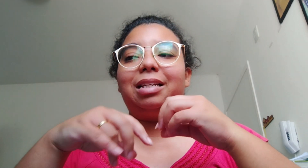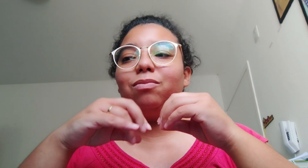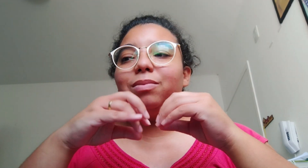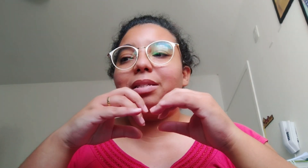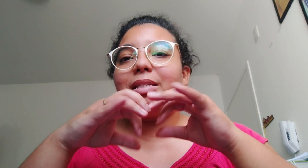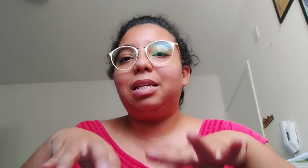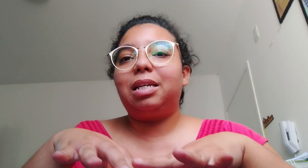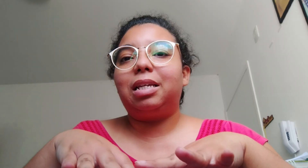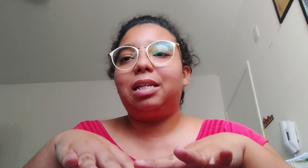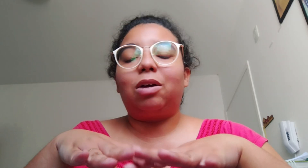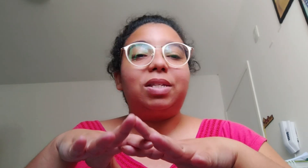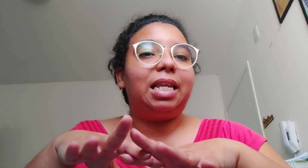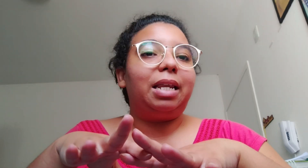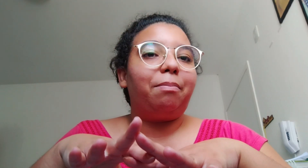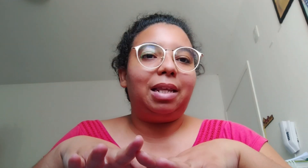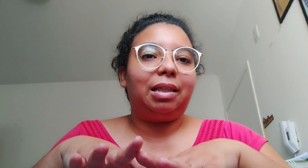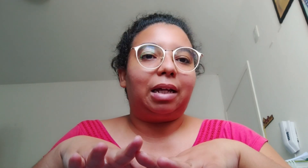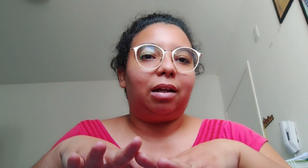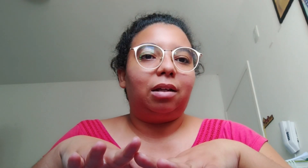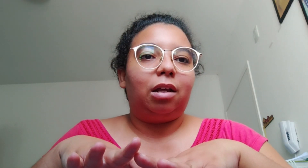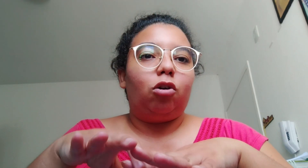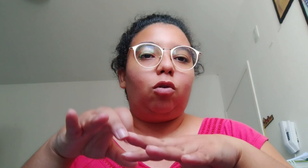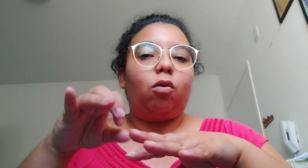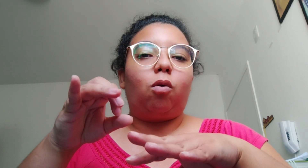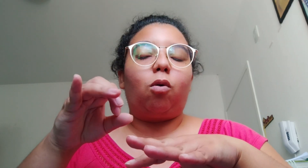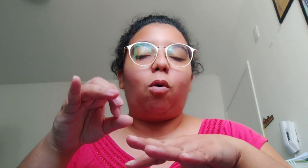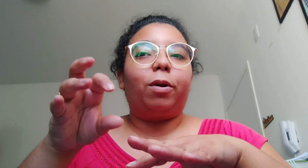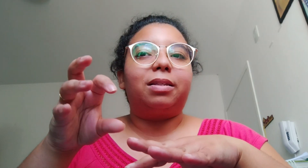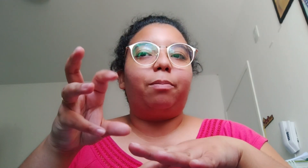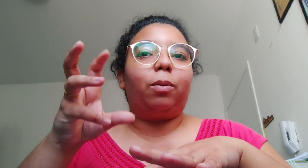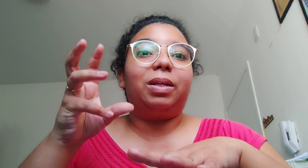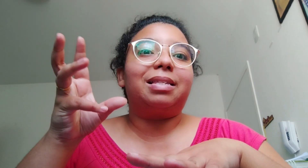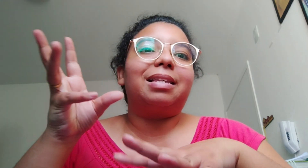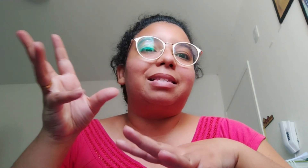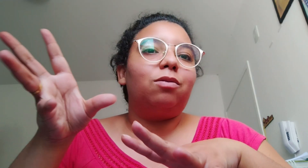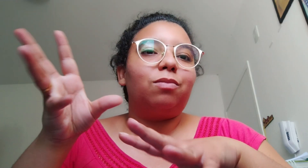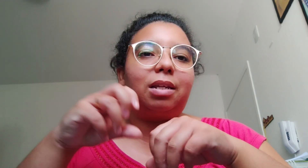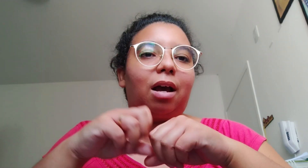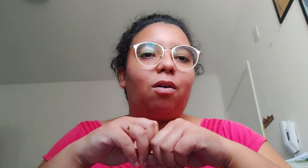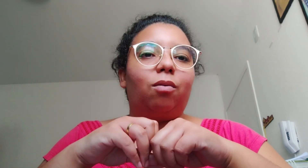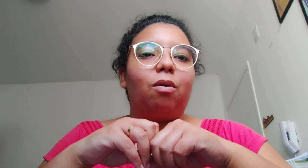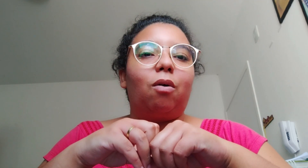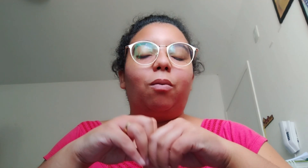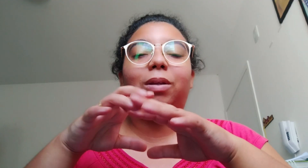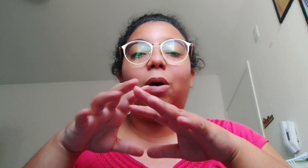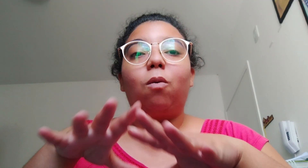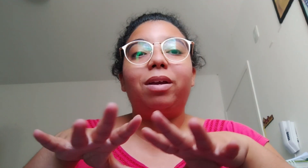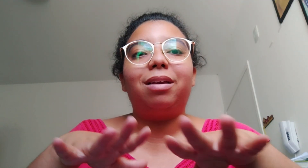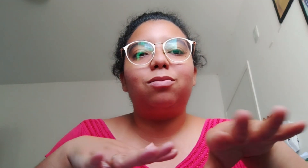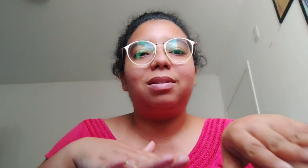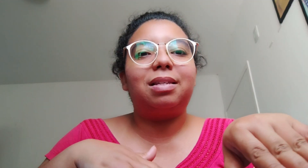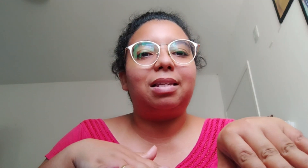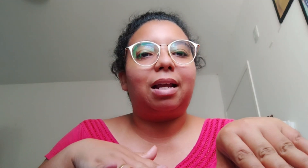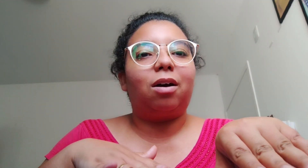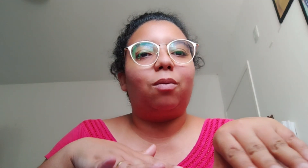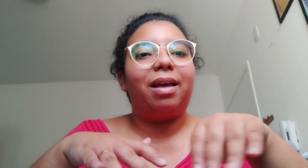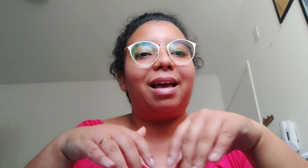não se limita com, por exemplo, esqueci um sinal ou não conheço esse sinal. Ela